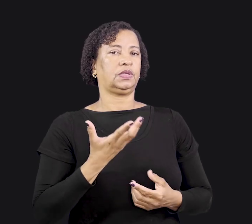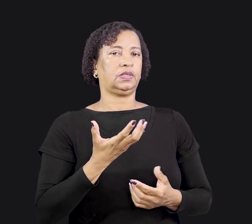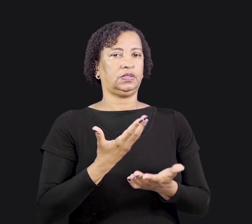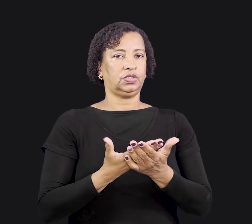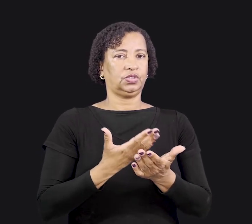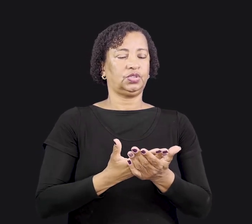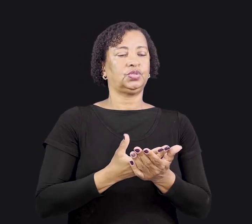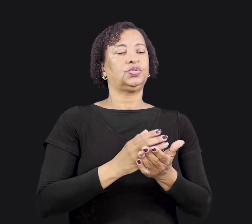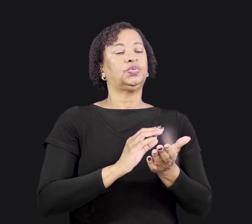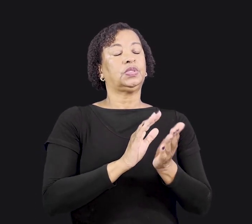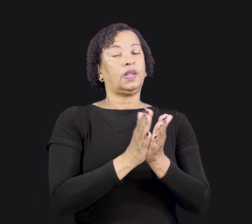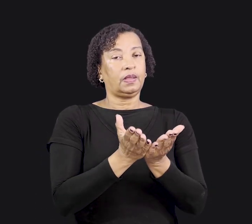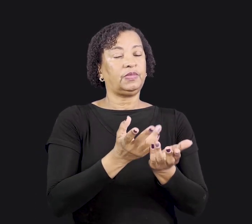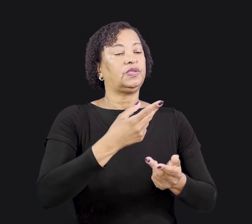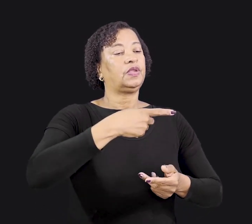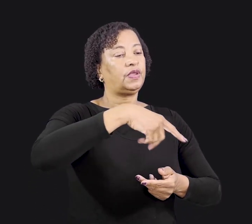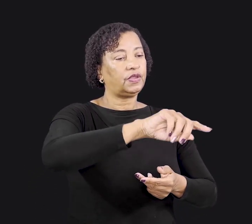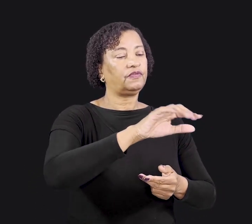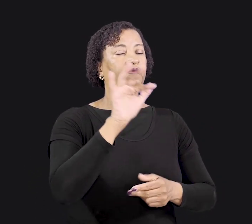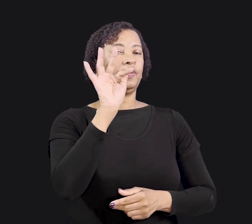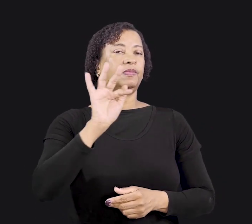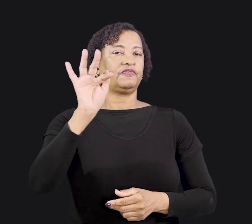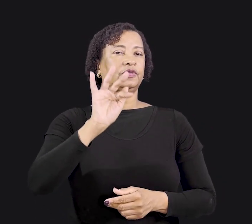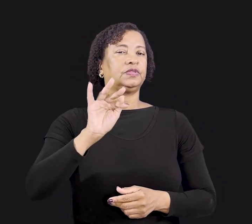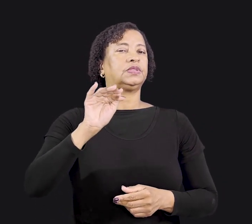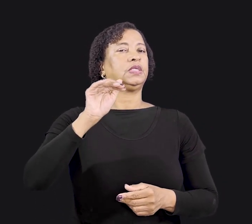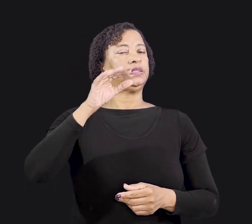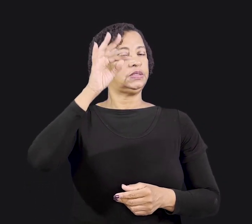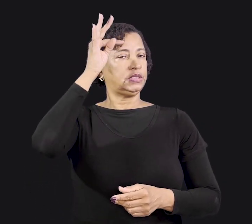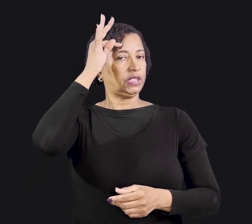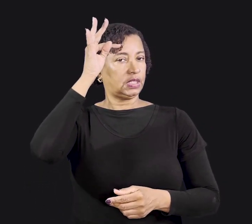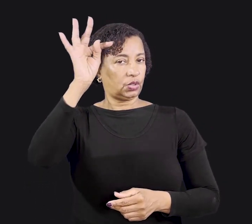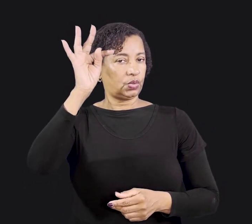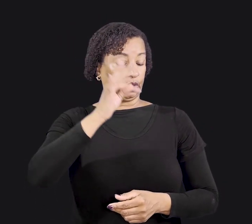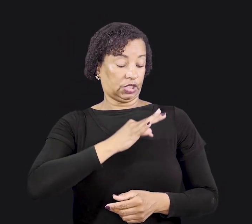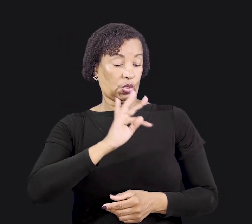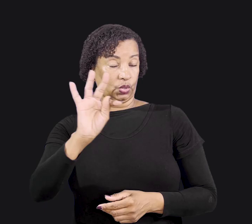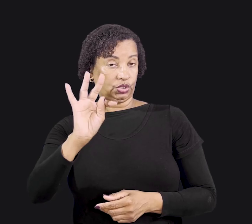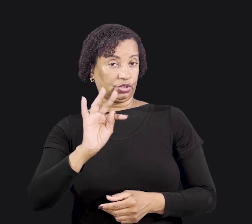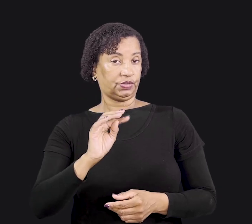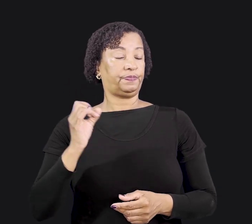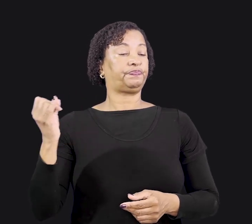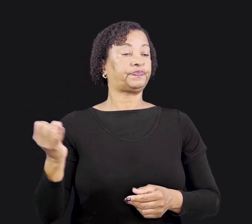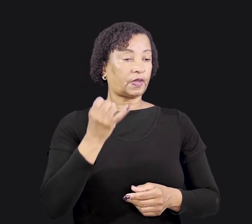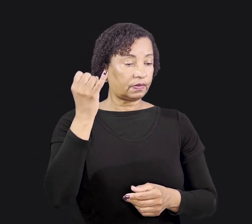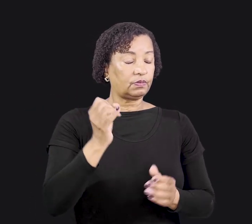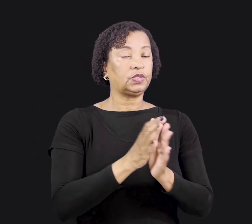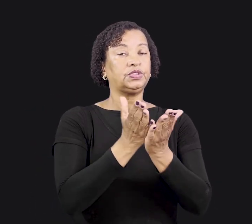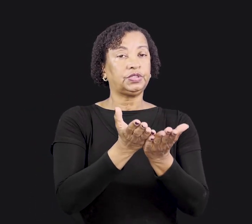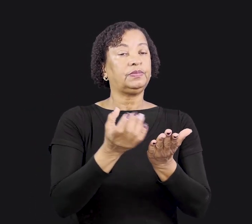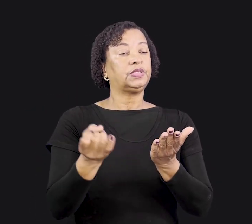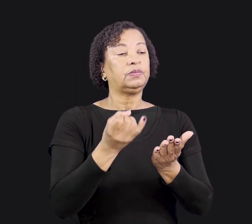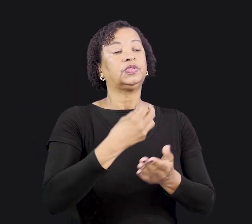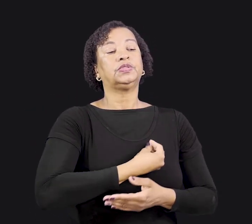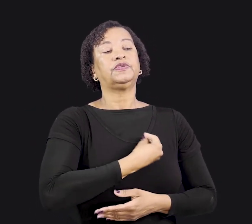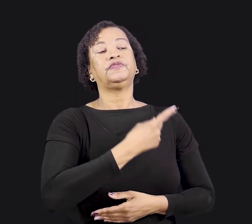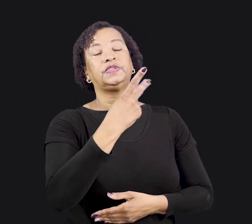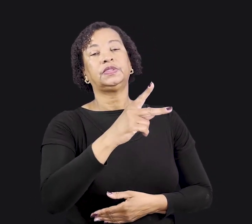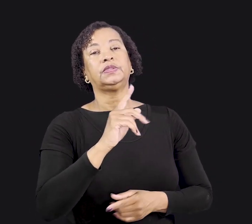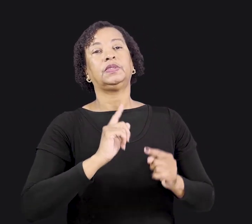a Bíblia e foi para a faculdade de teologia. Era natural que a Bíblia fosse importante para ele. Foi isso que ele viu na vida